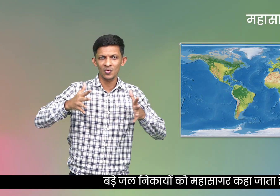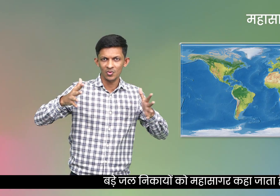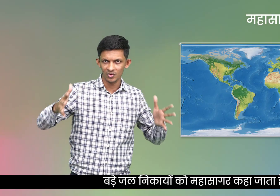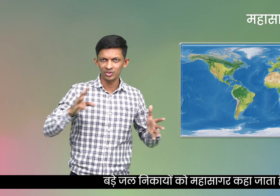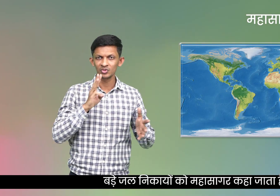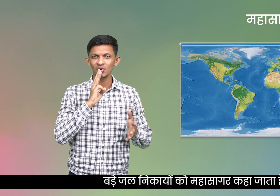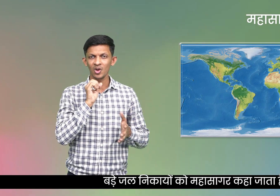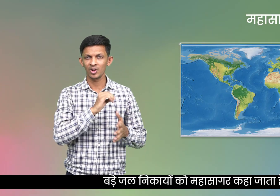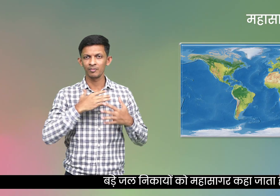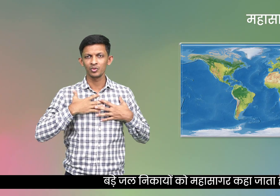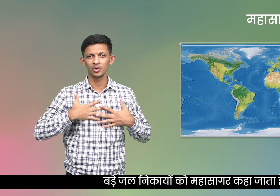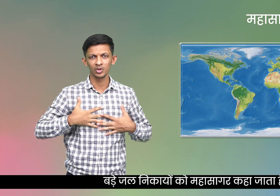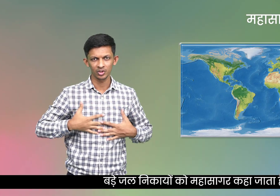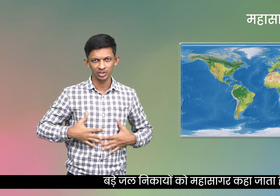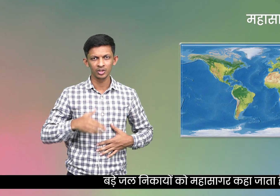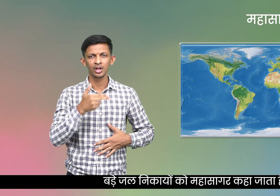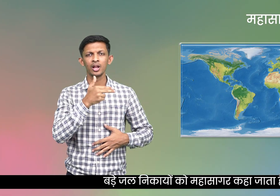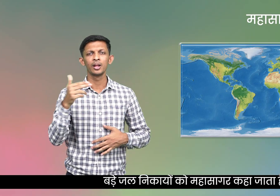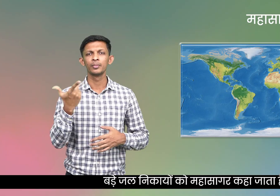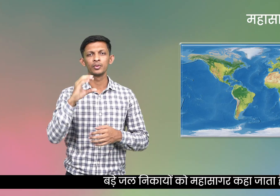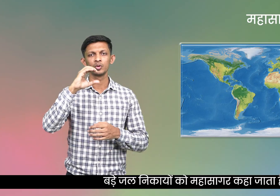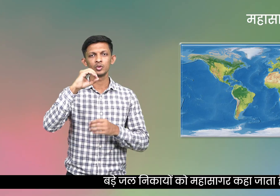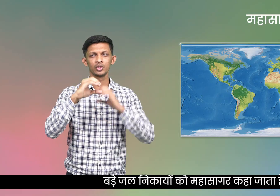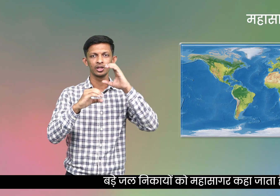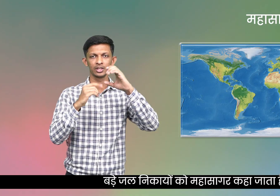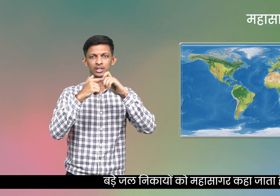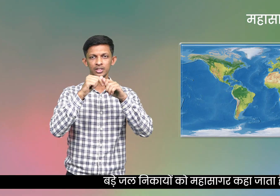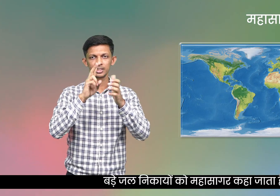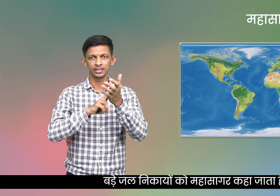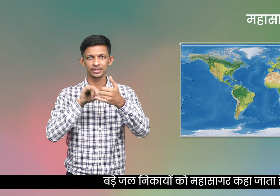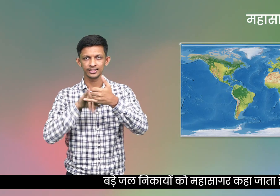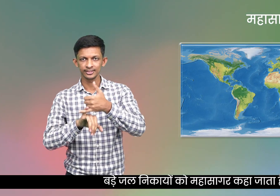बड़े जल निकायों को महासागर कहा जाता है।